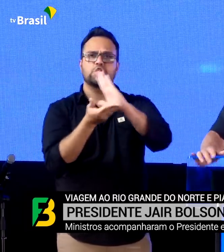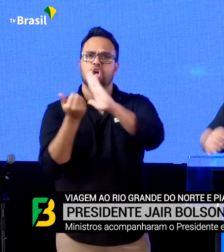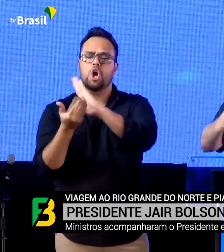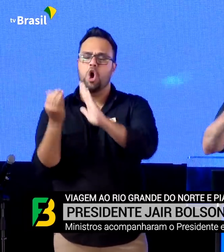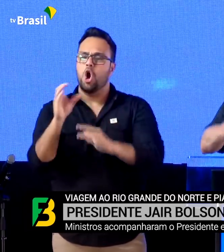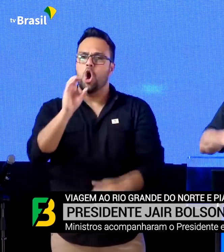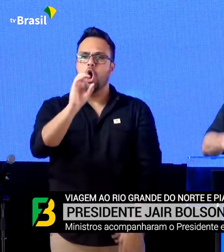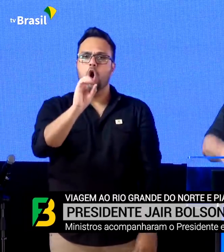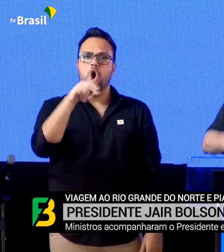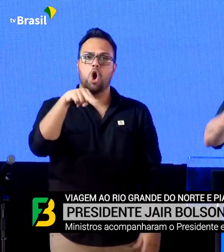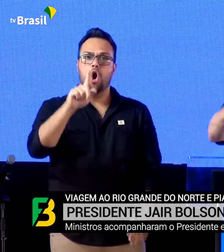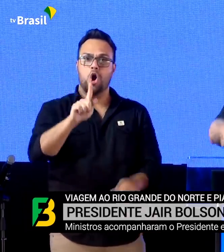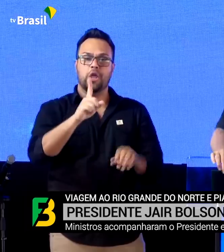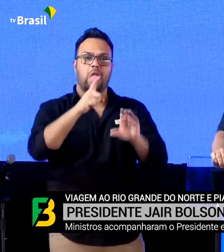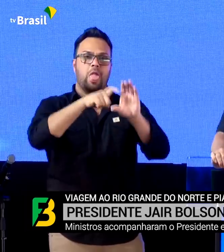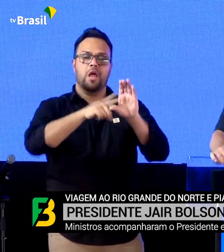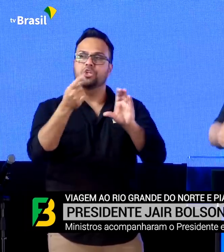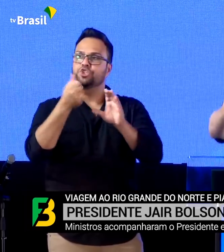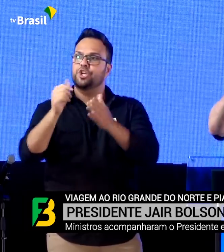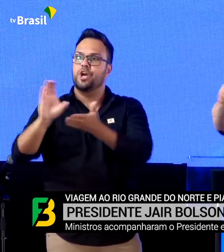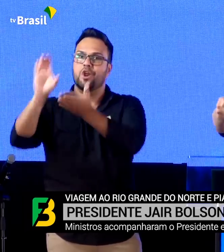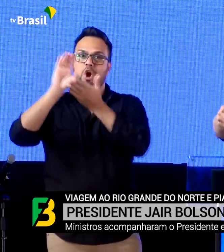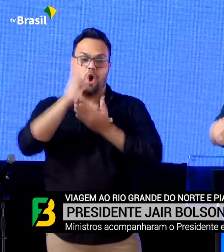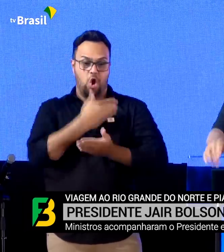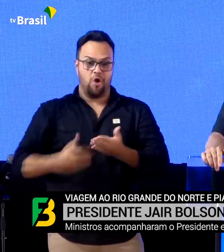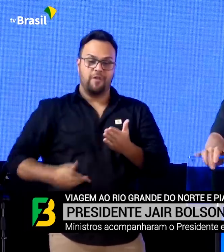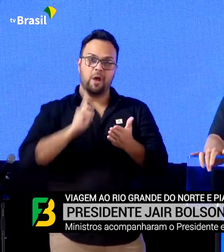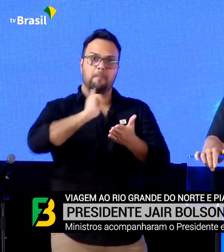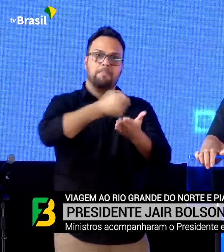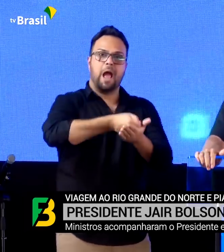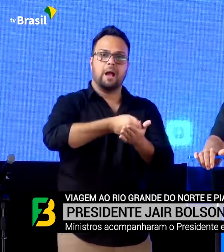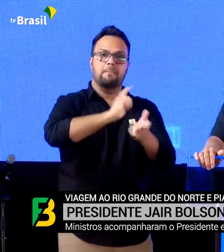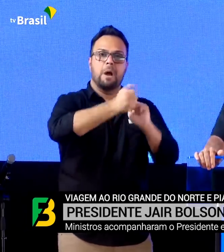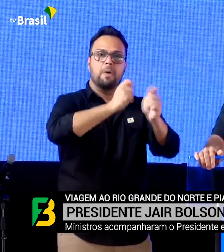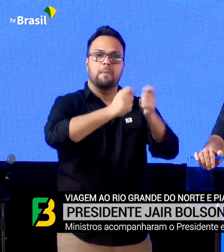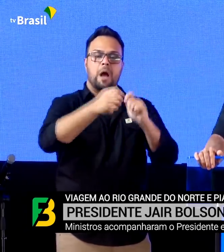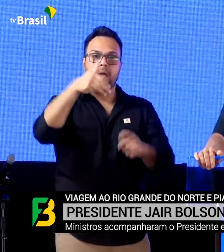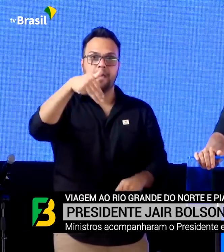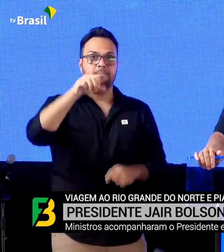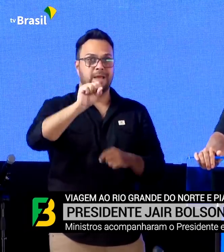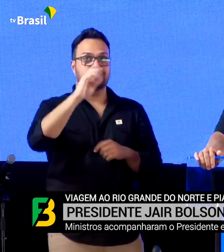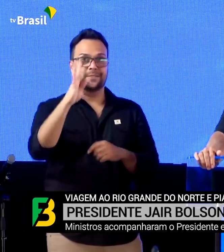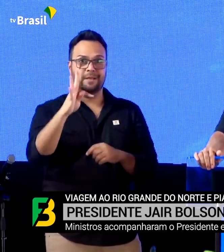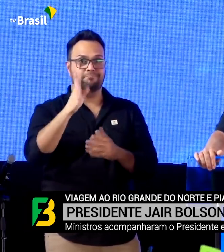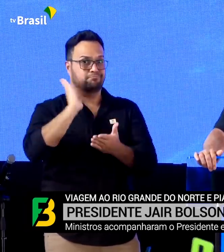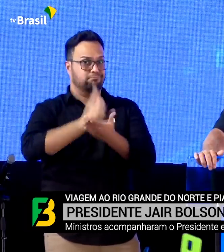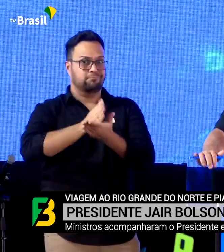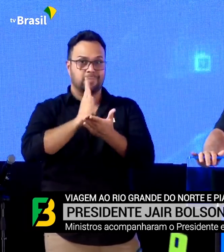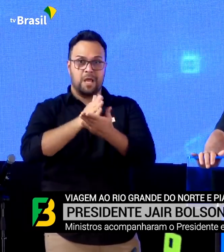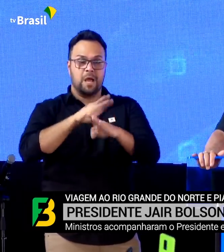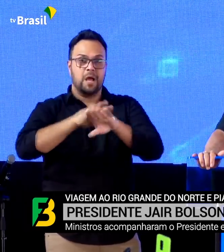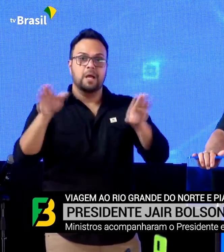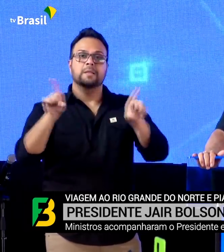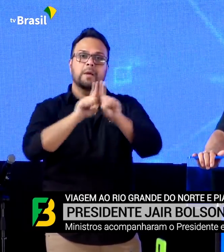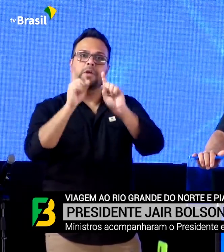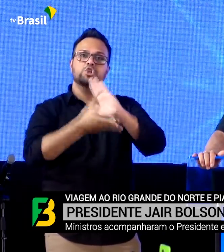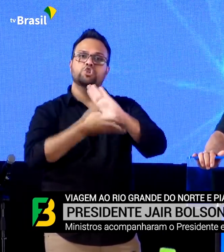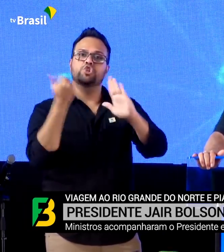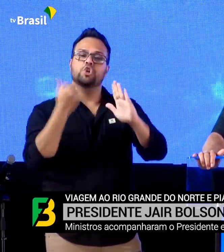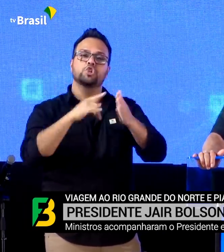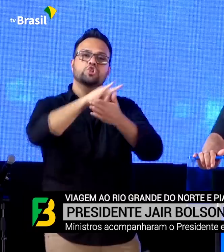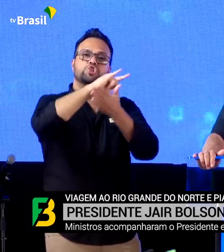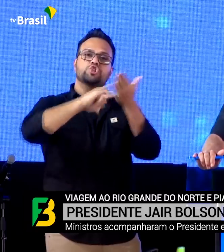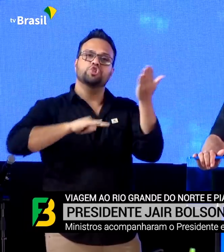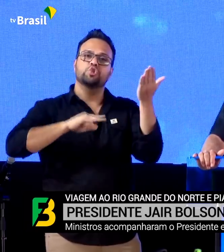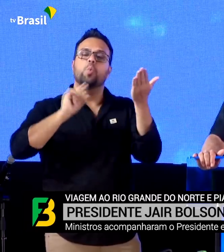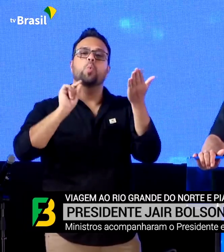ONG, dinheiro que ia da União para a ONG, que financiava o MST. Depois, tivemos também a titulação